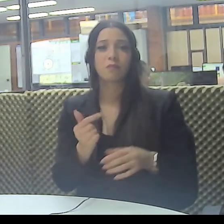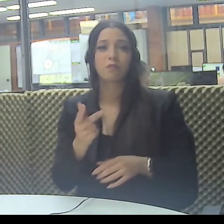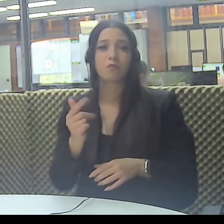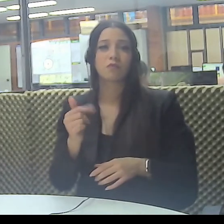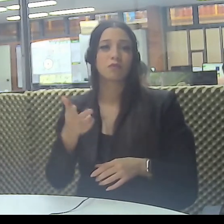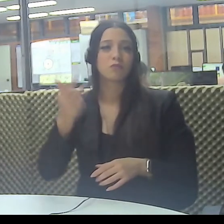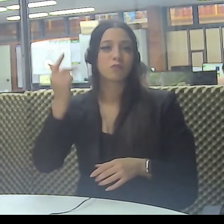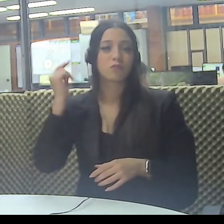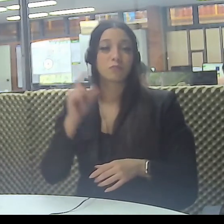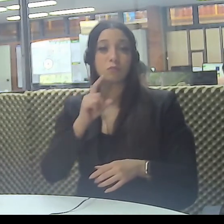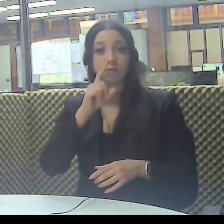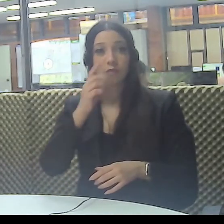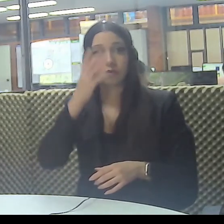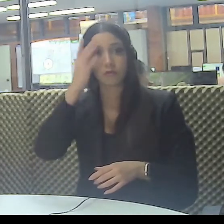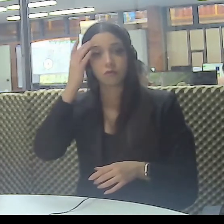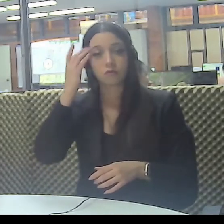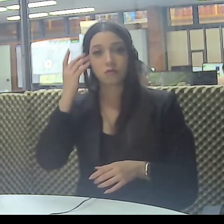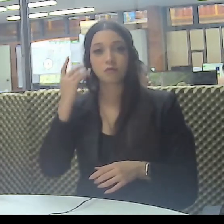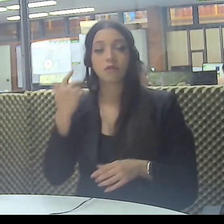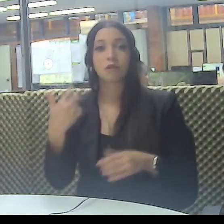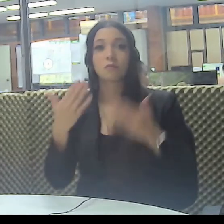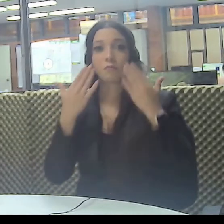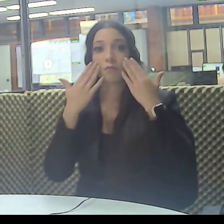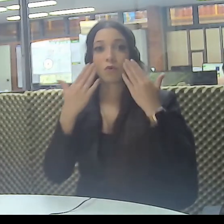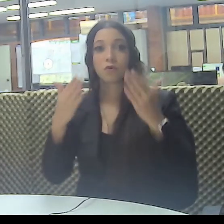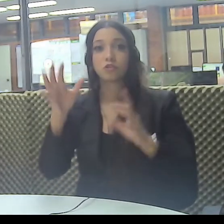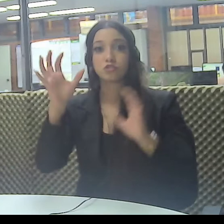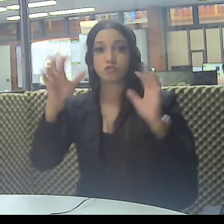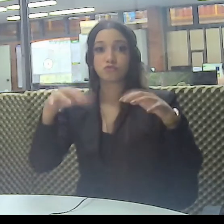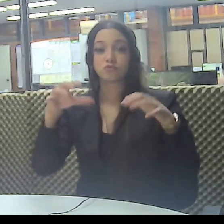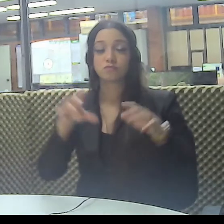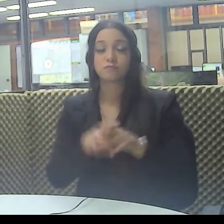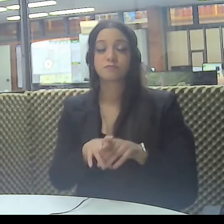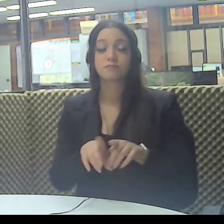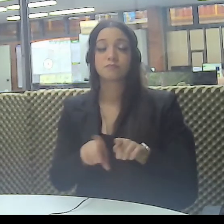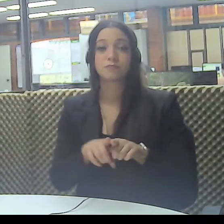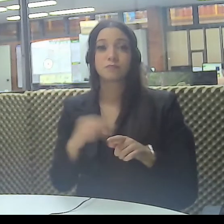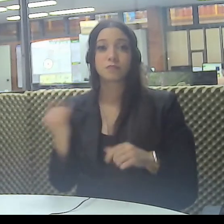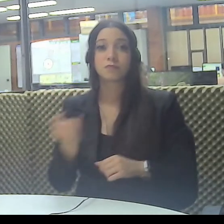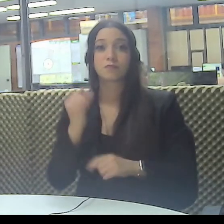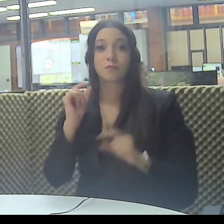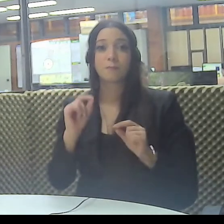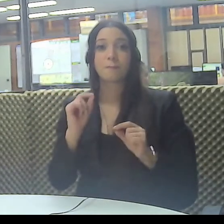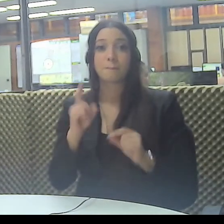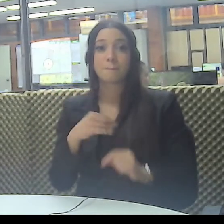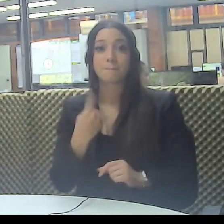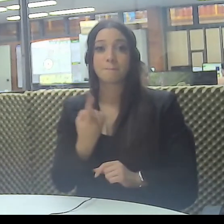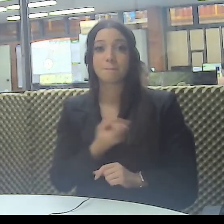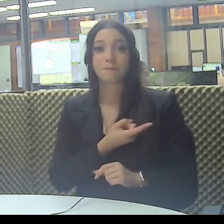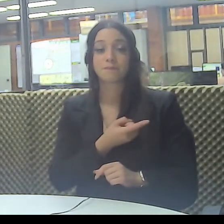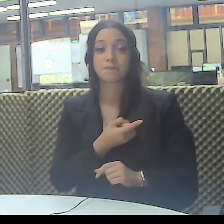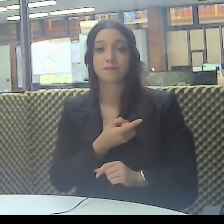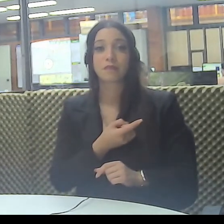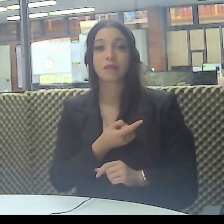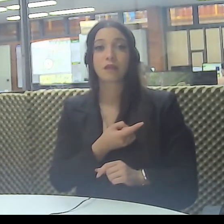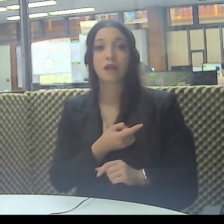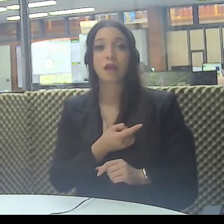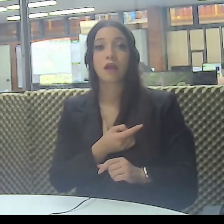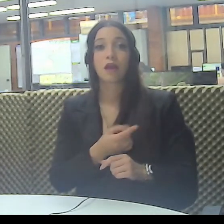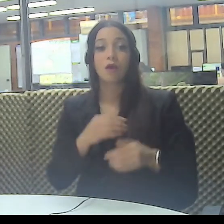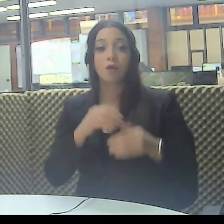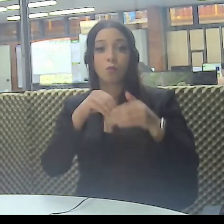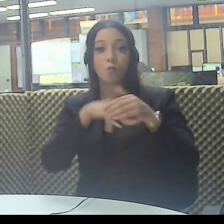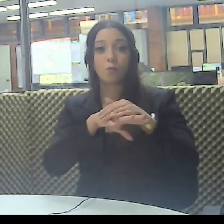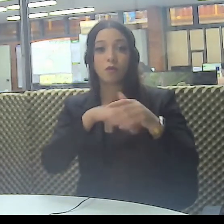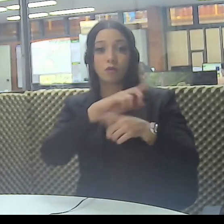mais tempo, correndo risco de estar exposto no momento da chuva. Outra coisa muito importante é a gente acondicionar de forma